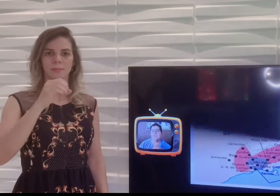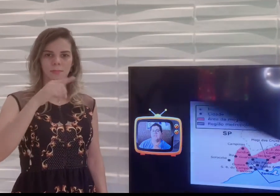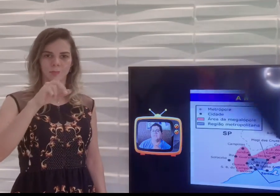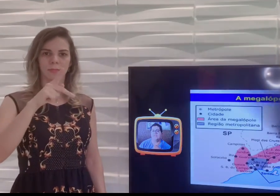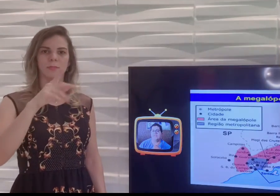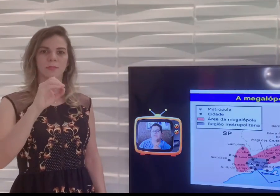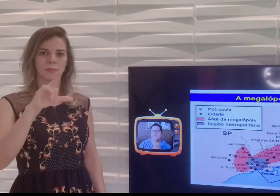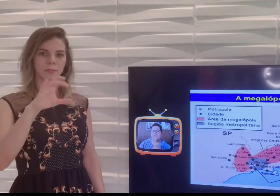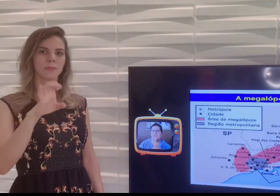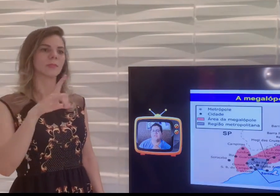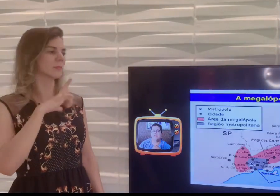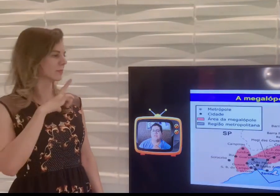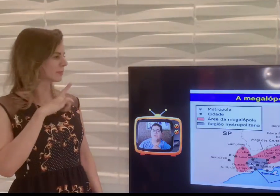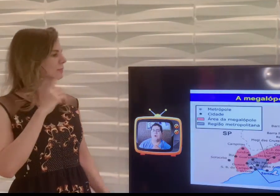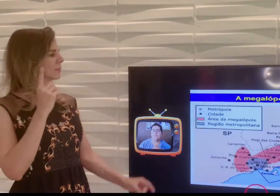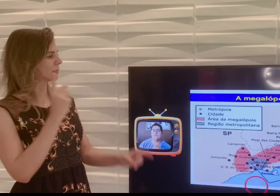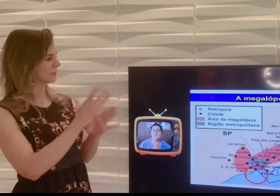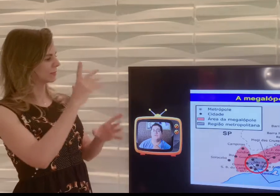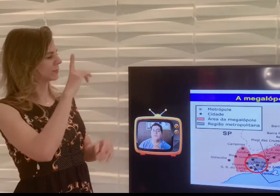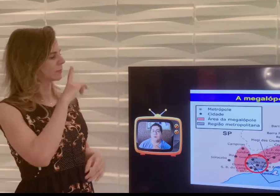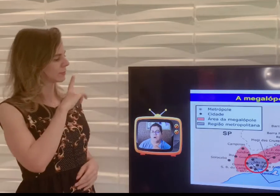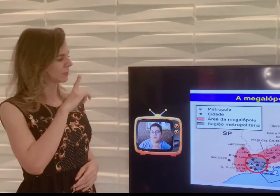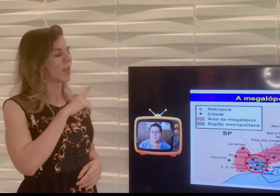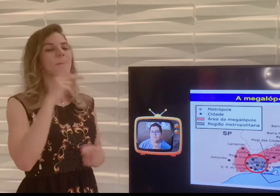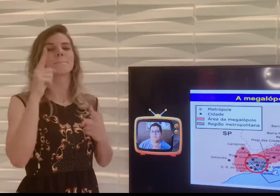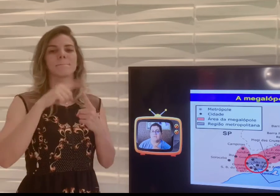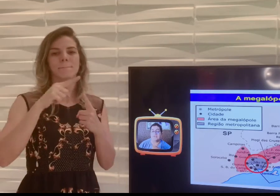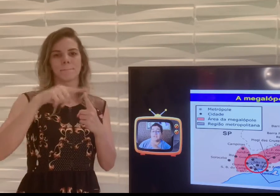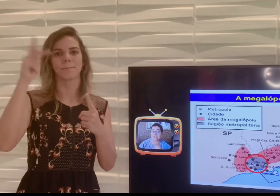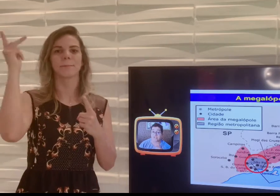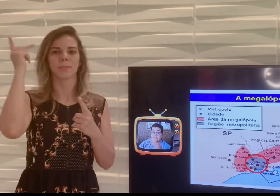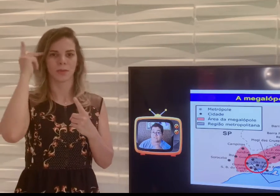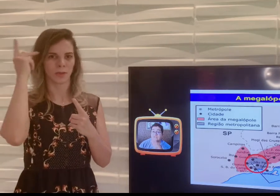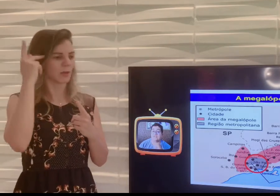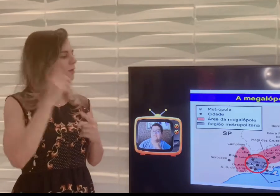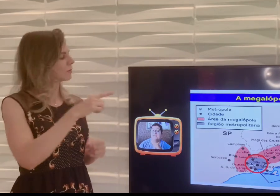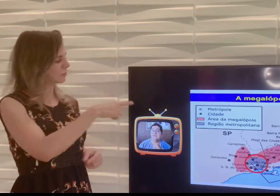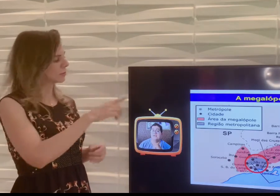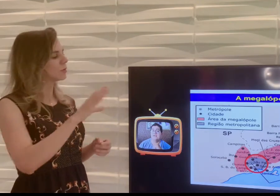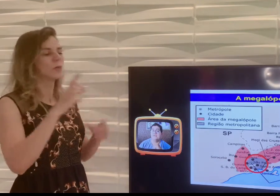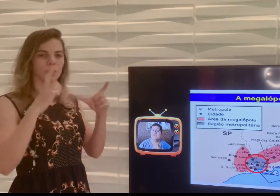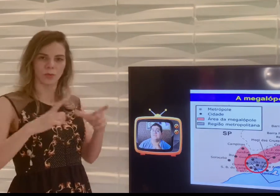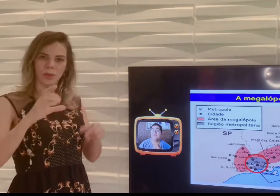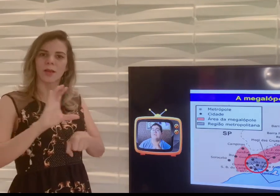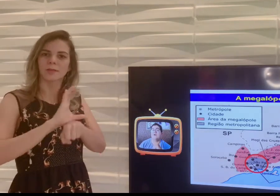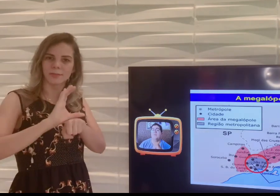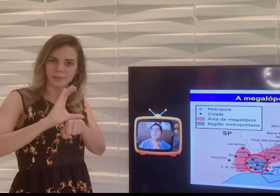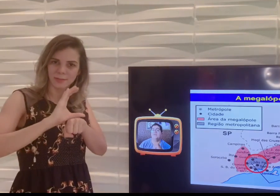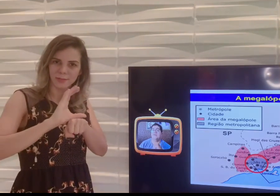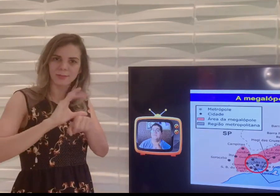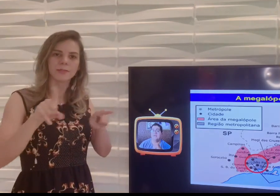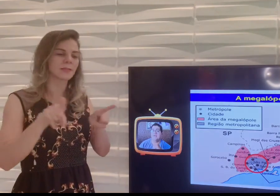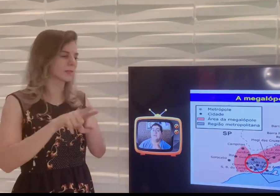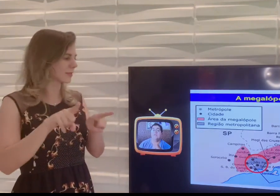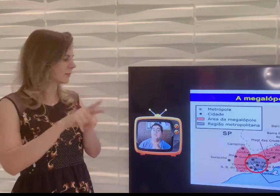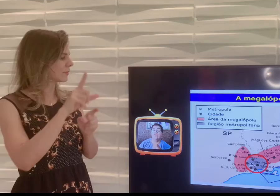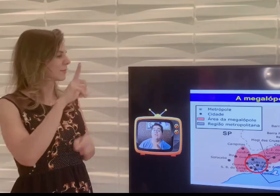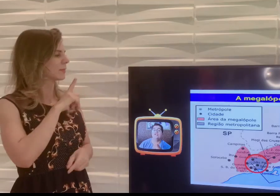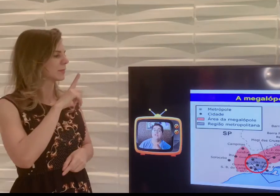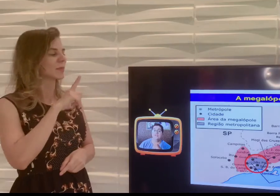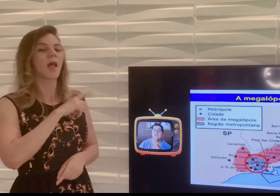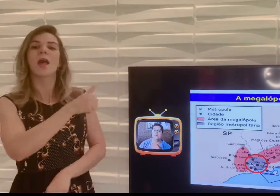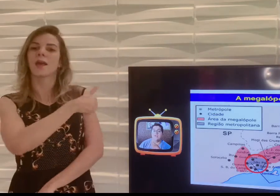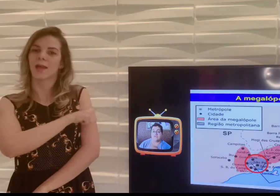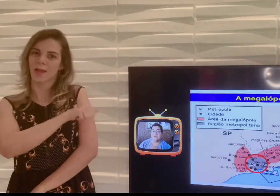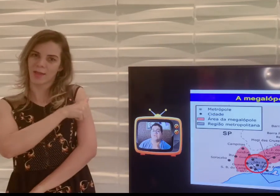se encontra aí. Nós temos a metrópole São Paulo, essa região cinza, e temos a metrópole também do Rio